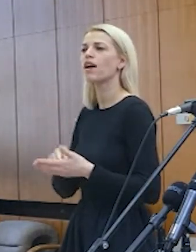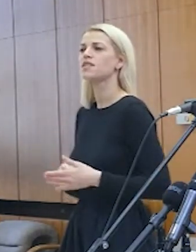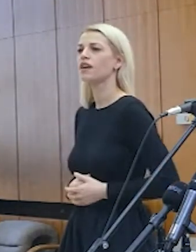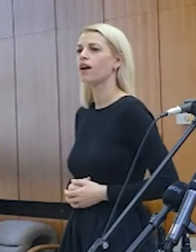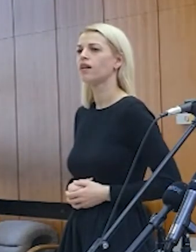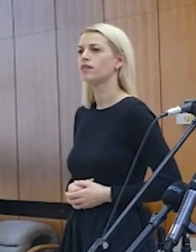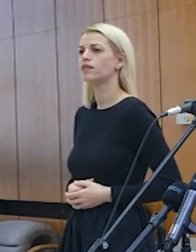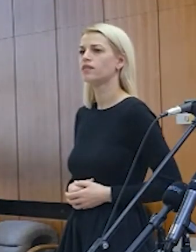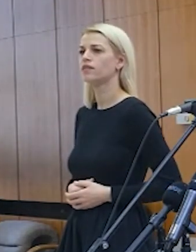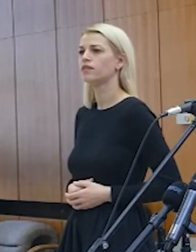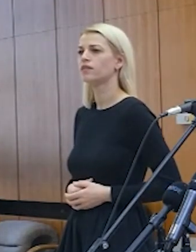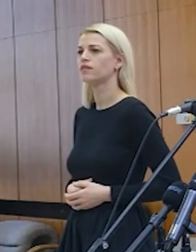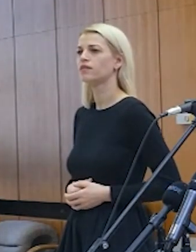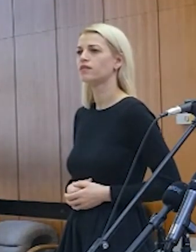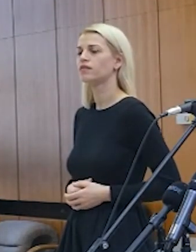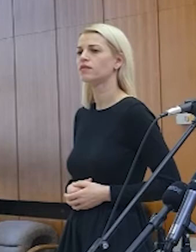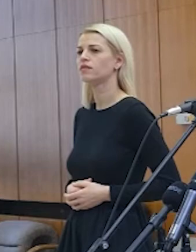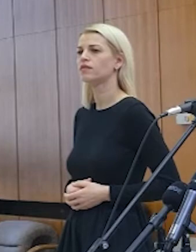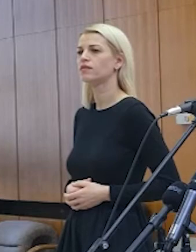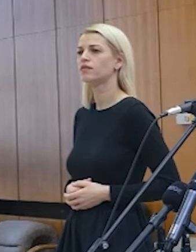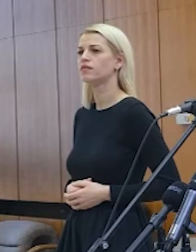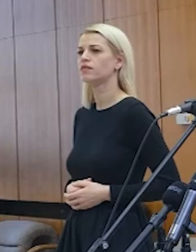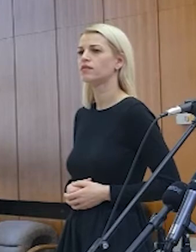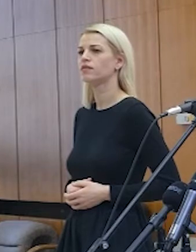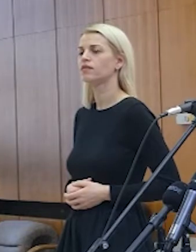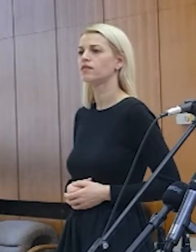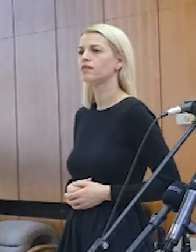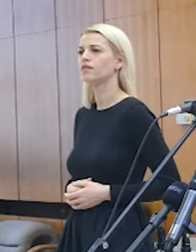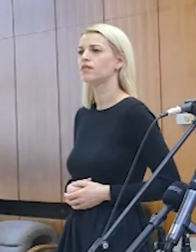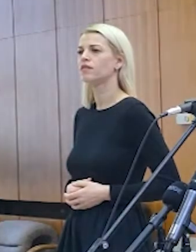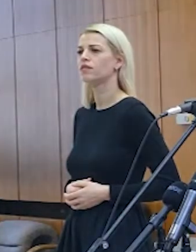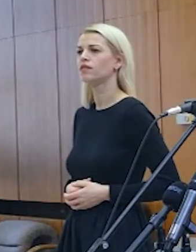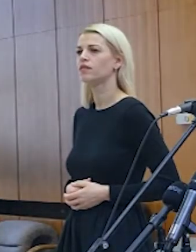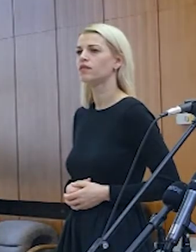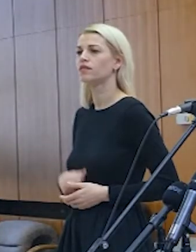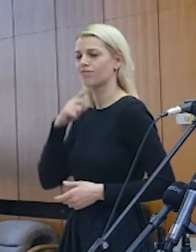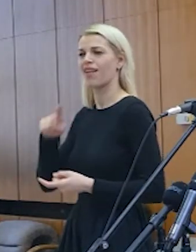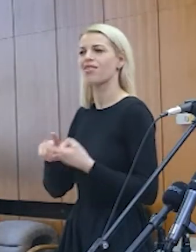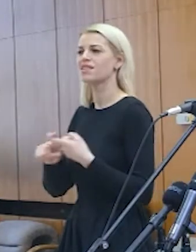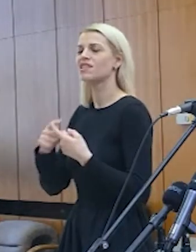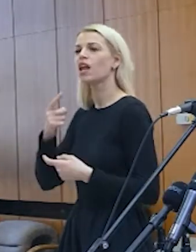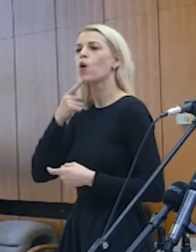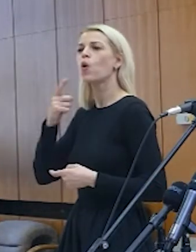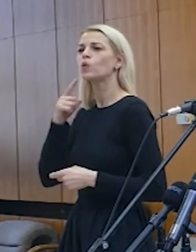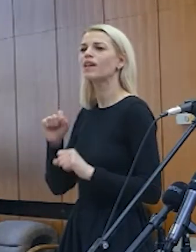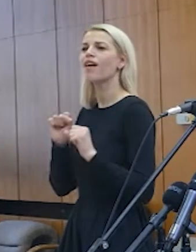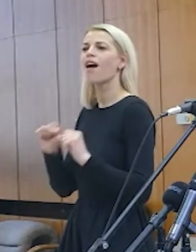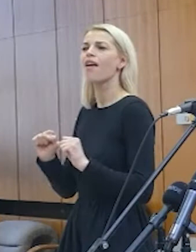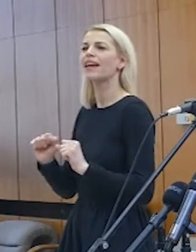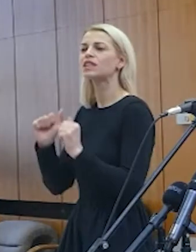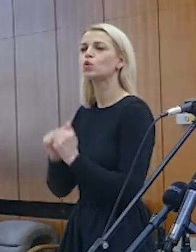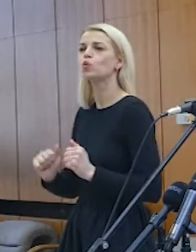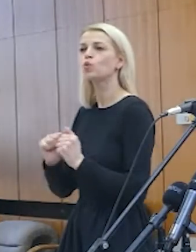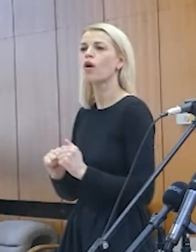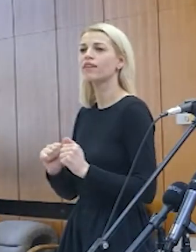Remišovú, ktorá hovorí, že by sme mali byť nezávislí od ruského plynu alebo energetických surovín? Mali byť? Nezávislí od ruských energetických surovín. No, s tým chce sa